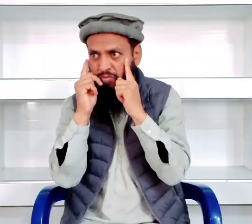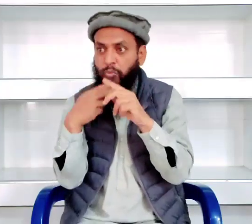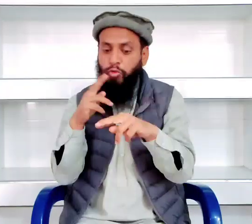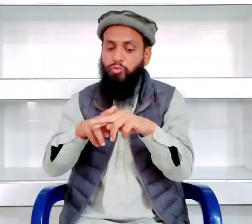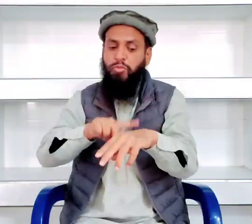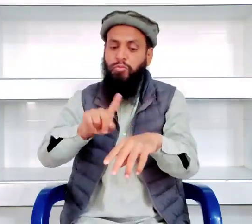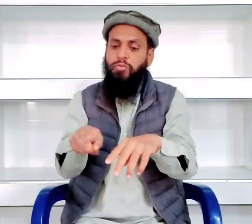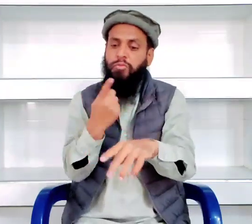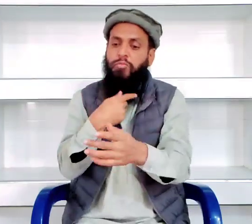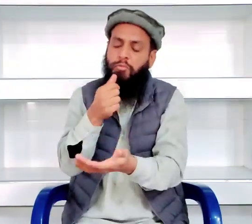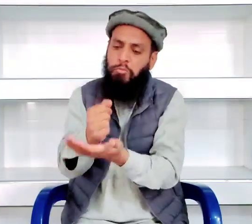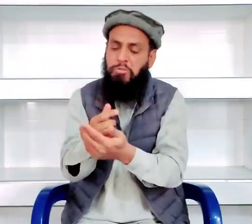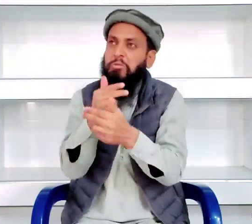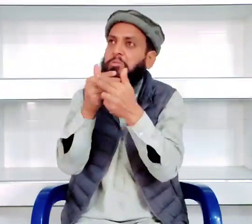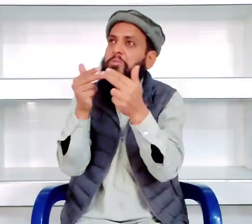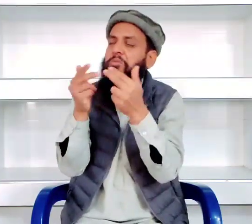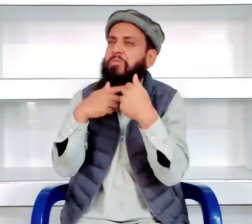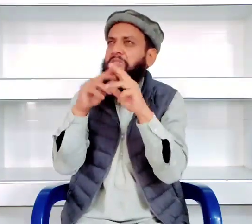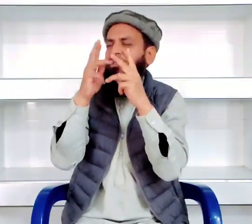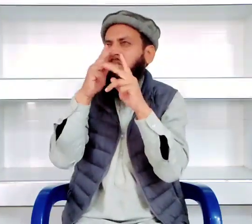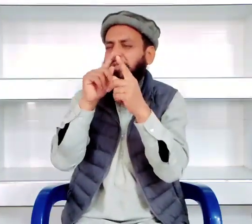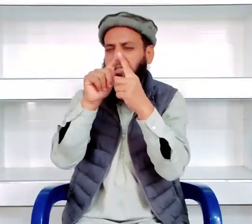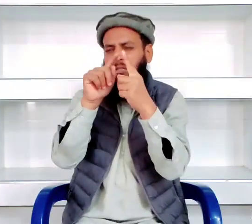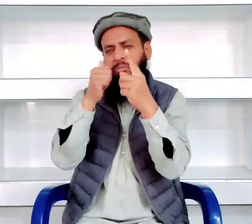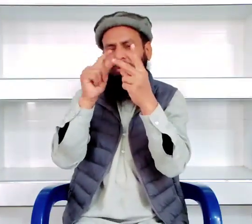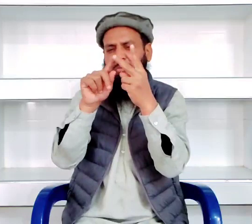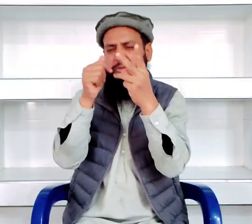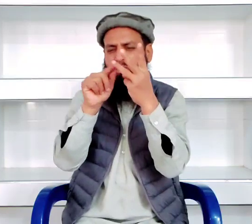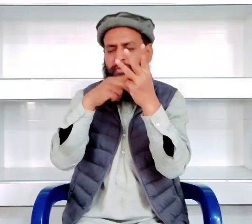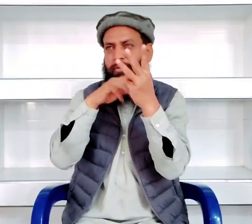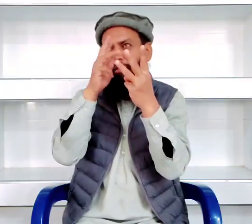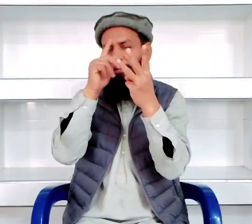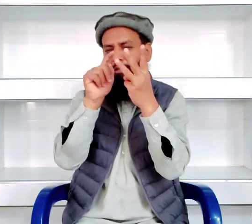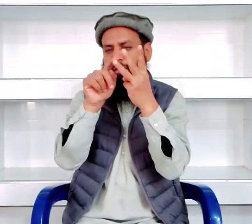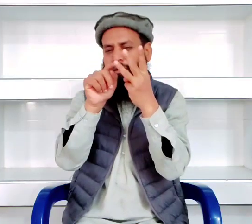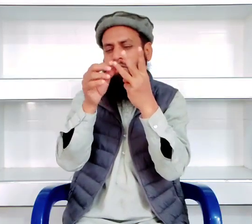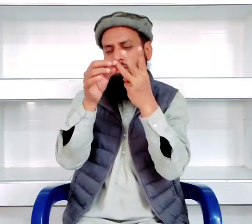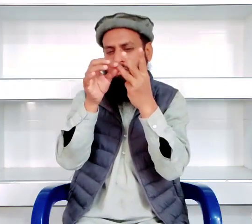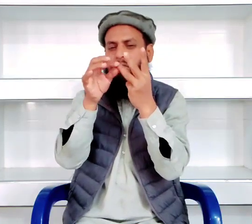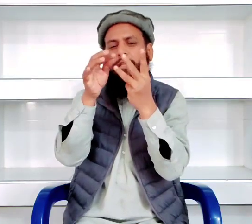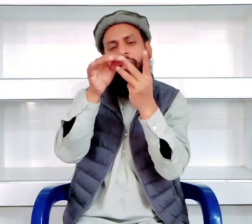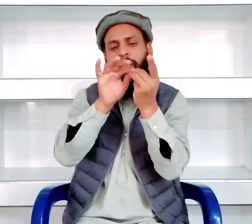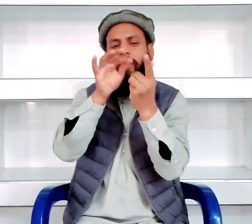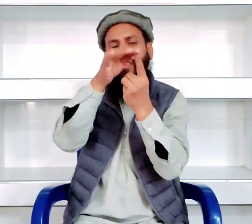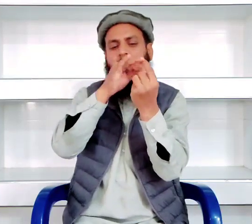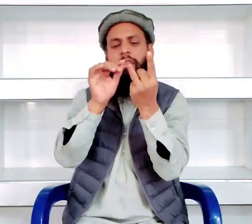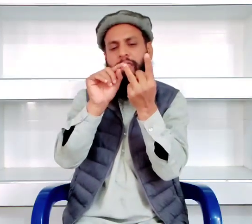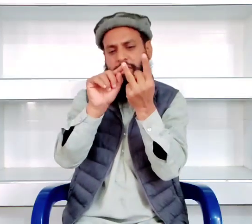ਦਿੱਤੀ ਹੈ ਤੇ ਐਵਿਡੈਂਸ ਕਰਾ ਦਿੱਤੀ ਹੈ ਉਹਦੇ ਬਾਰੇ ਅਗਰ ਕਿਸੇ ਨੂੰ ਕੋਈ ਸ਼ੁਬਾ ਨਜ਼ਰ ਆਏ ਤੇ ਉਹਨੂੰ ਚਾਹੀਦਾ ਕਿ ਉਹ ਆ ਕੇ ਪਹਿਲੇ ਅੱਛੀ ਤਰ੍ਹਾਂ ਤਸੱਲੀ ਕਰ